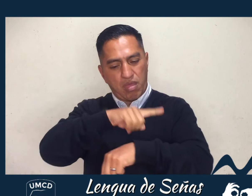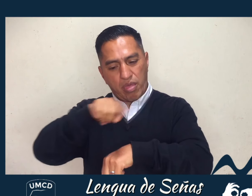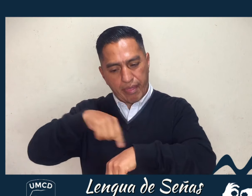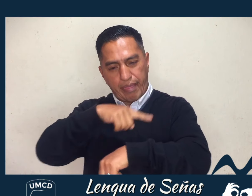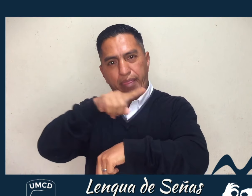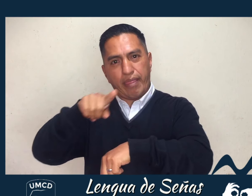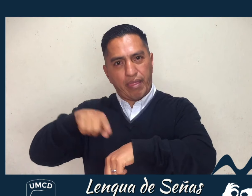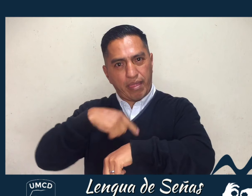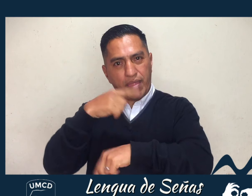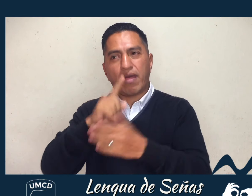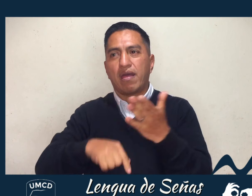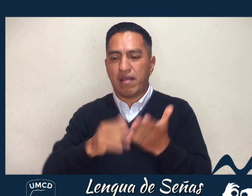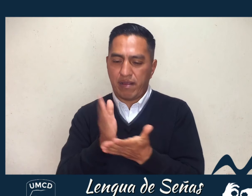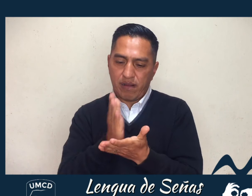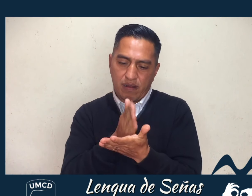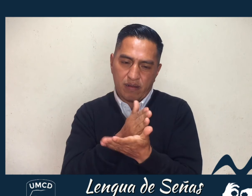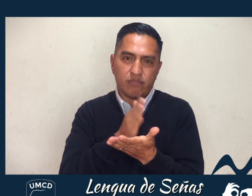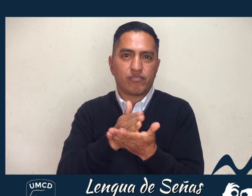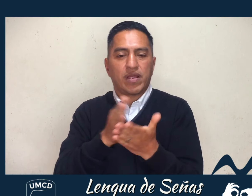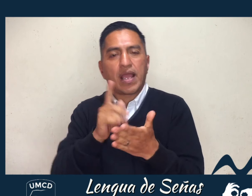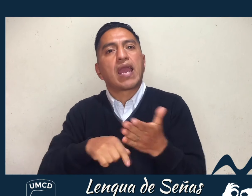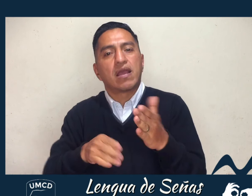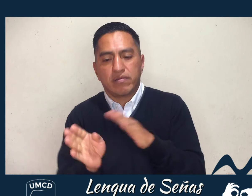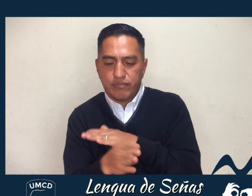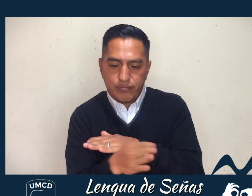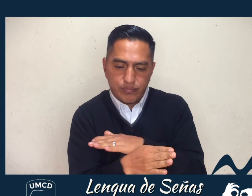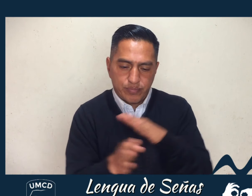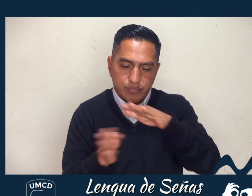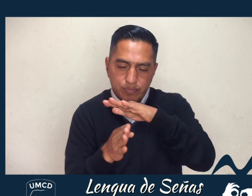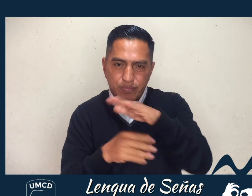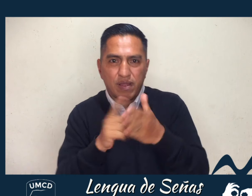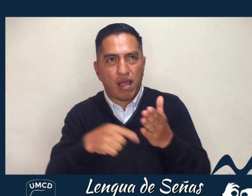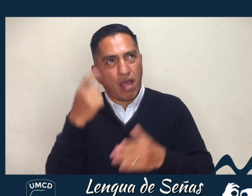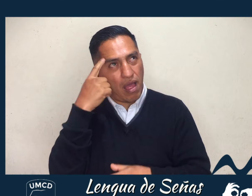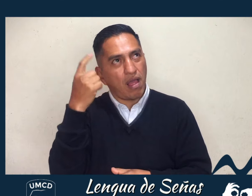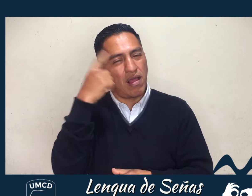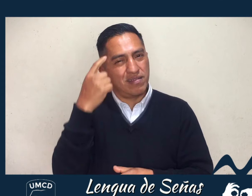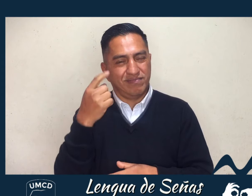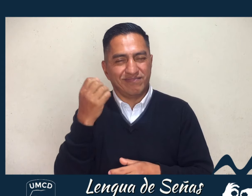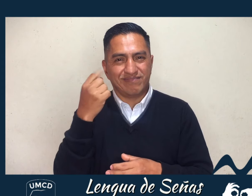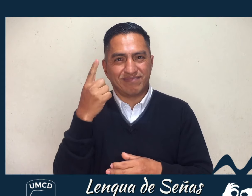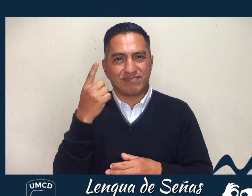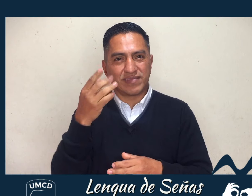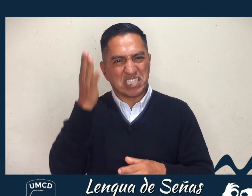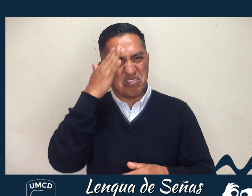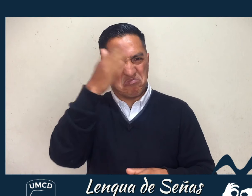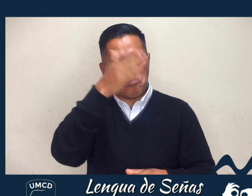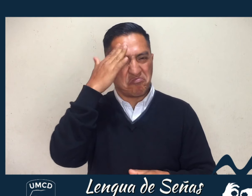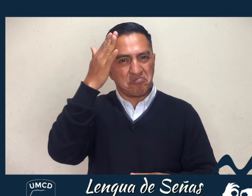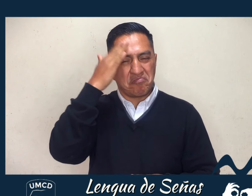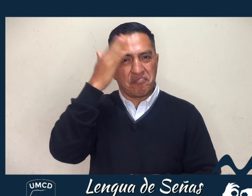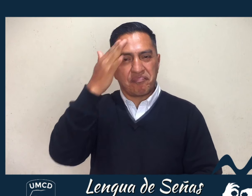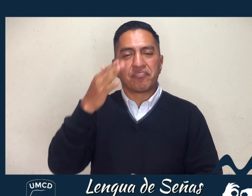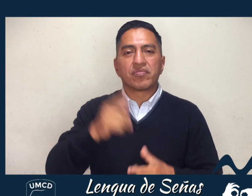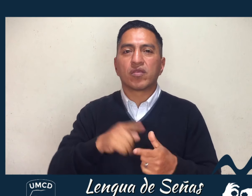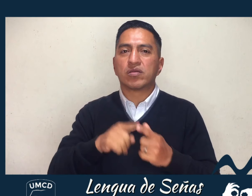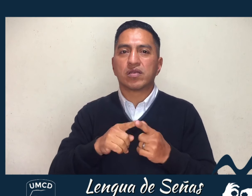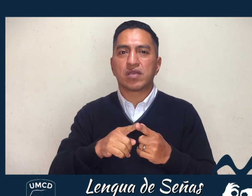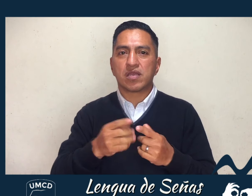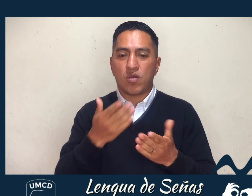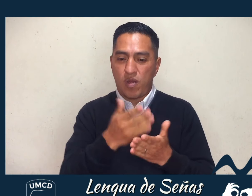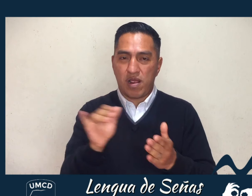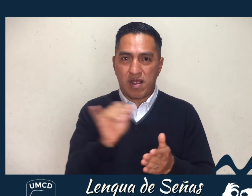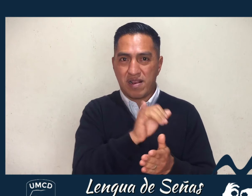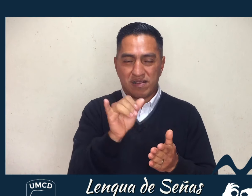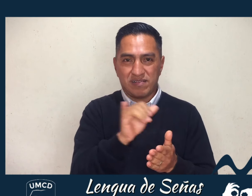desayuno, considerando todas las opciones hasta llegar a la que nos parezca mejor. El tema es que esas